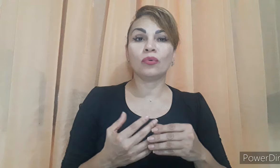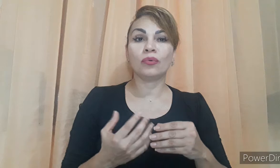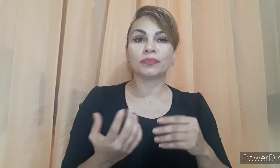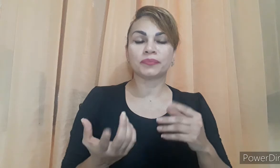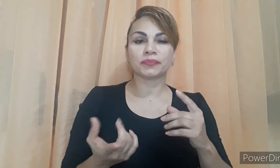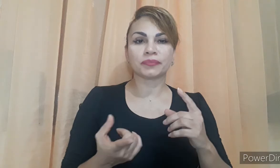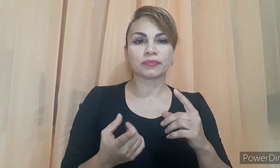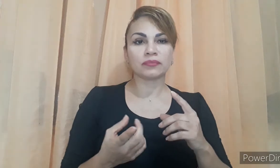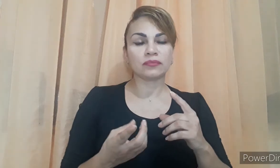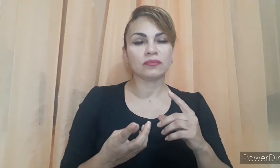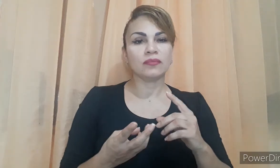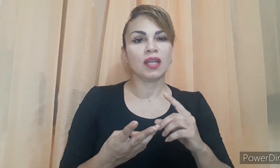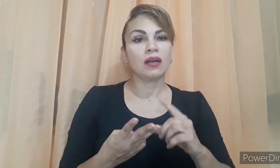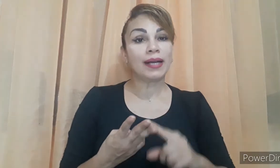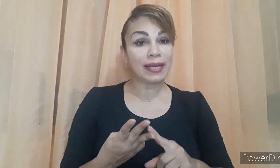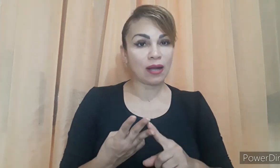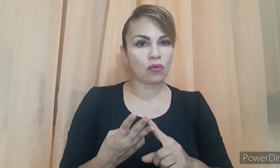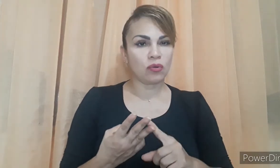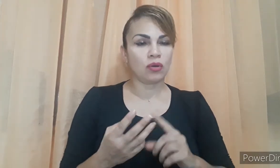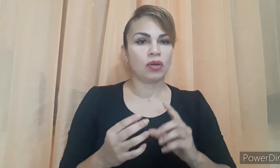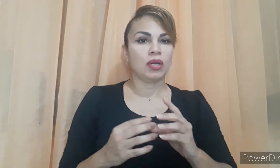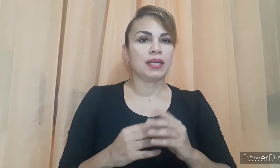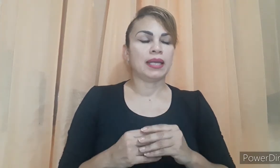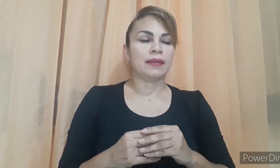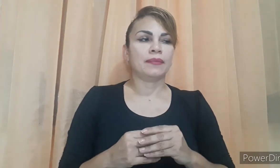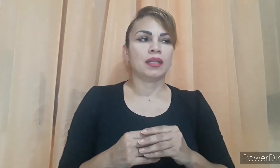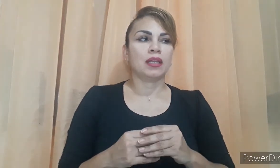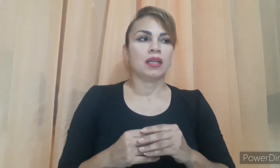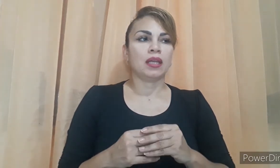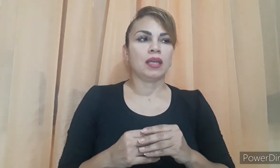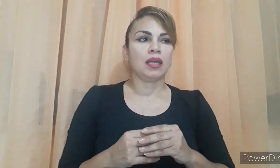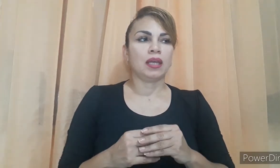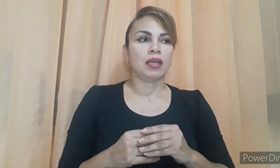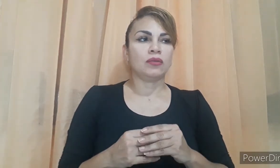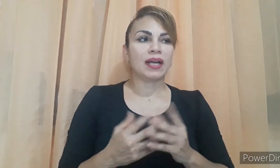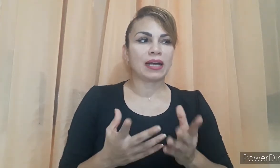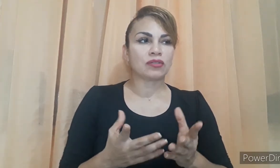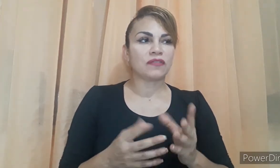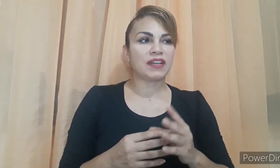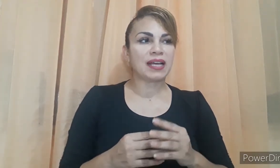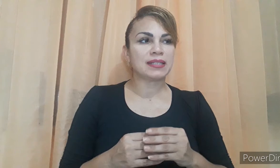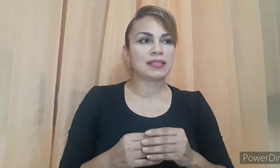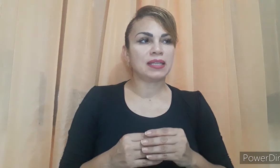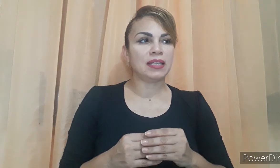o grau, né? No caso, a frase seria: